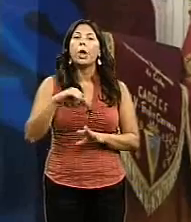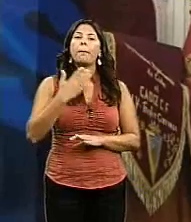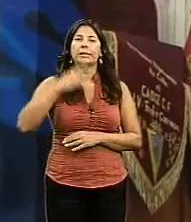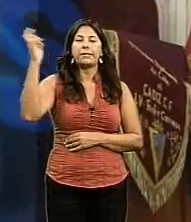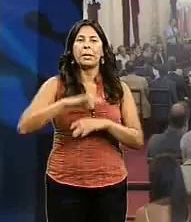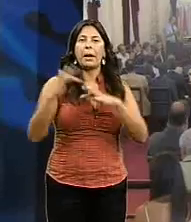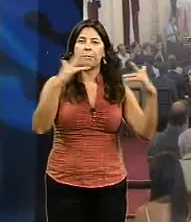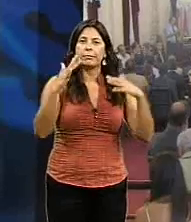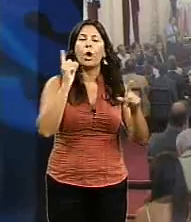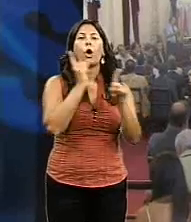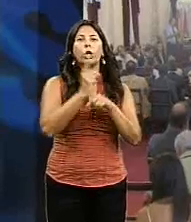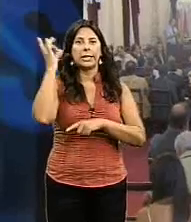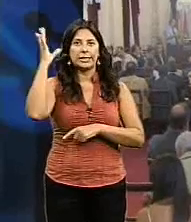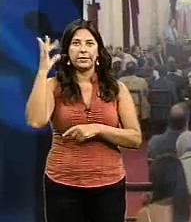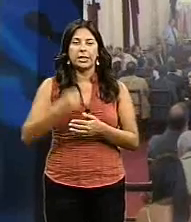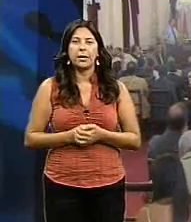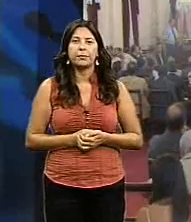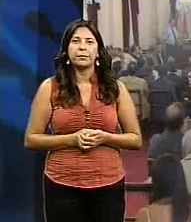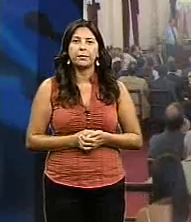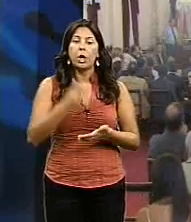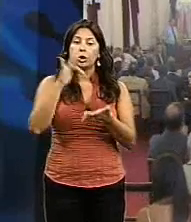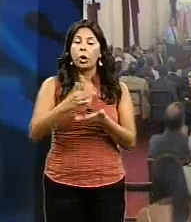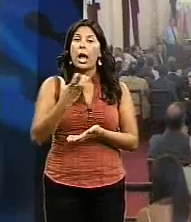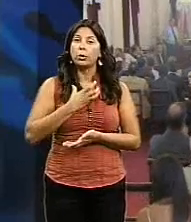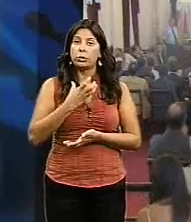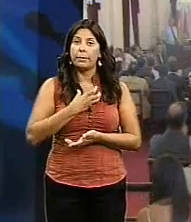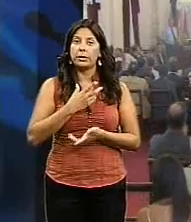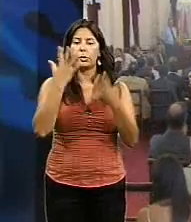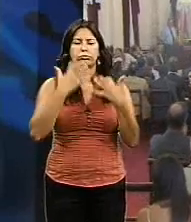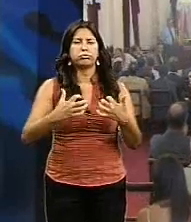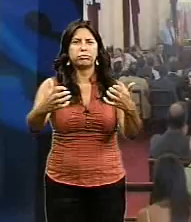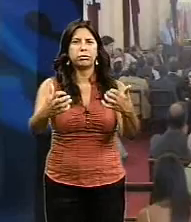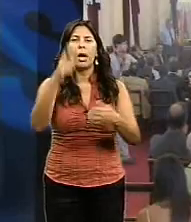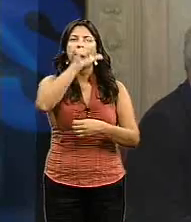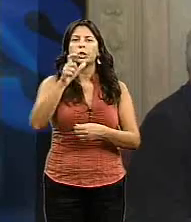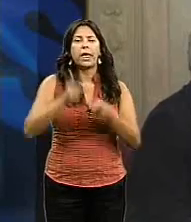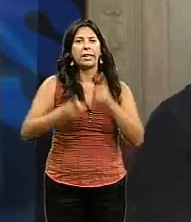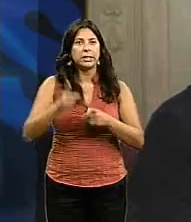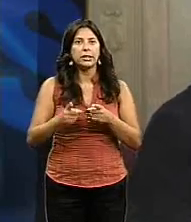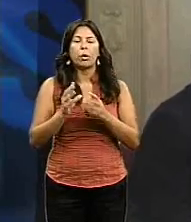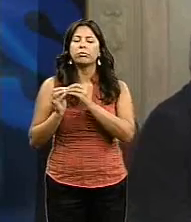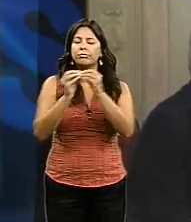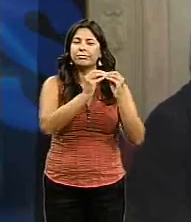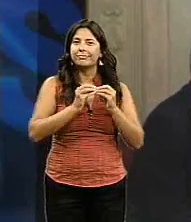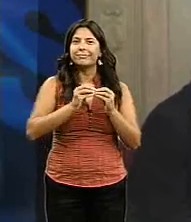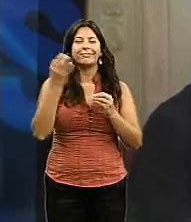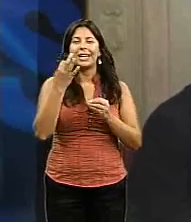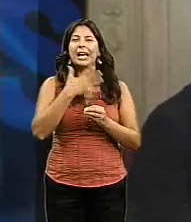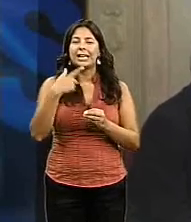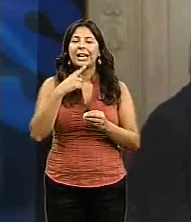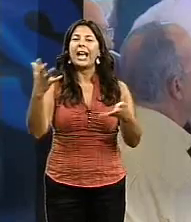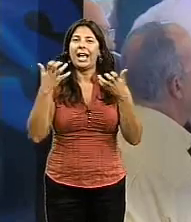hispalense. En un acto celebrado en el Ayuntamiento, directivos de los equipos han coincidido en sus deseos de sumar un nuevo trofeo a sus